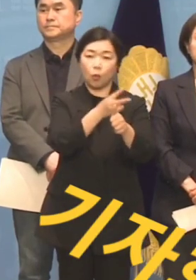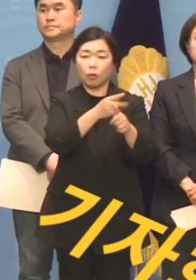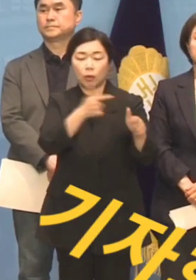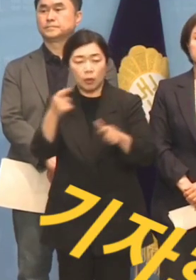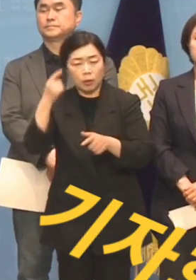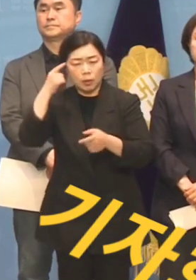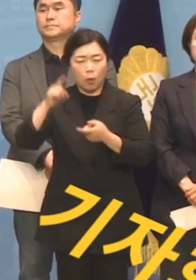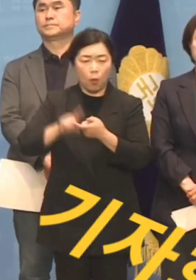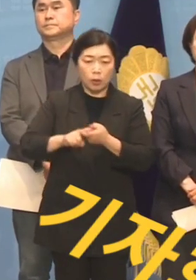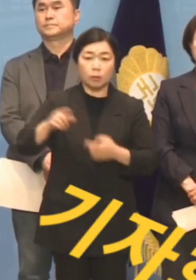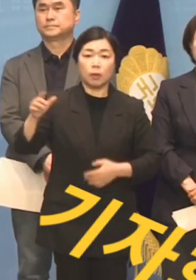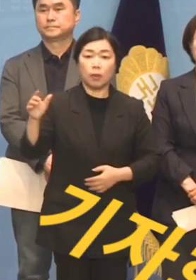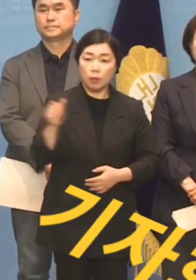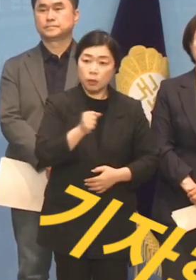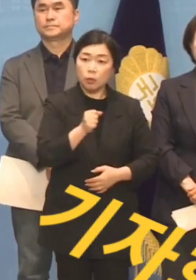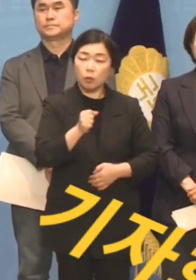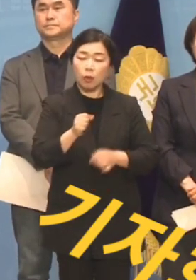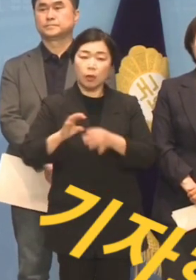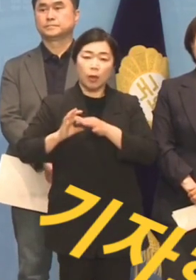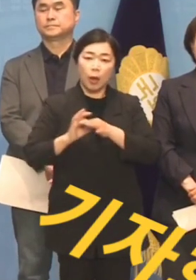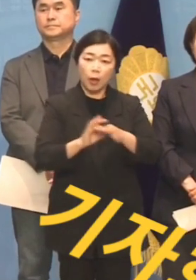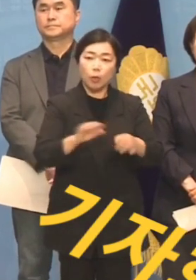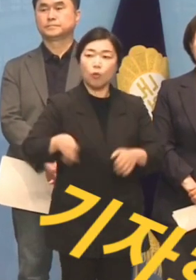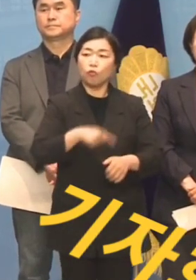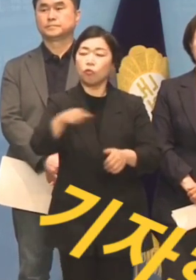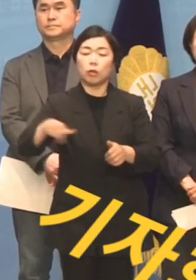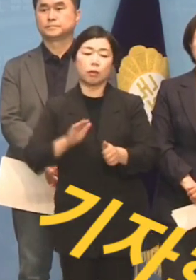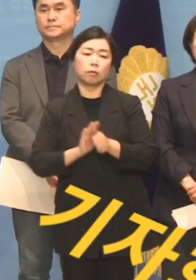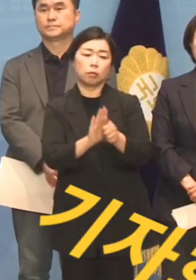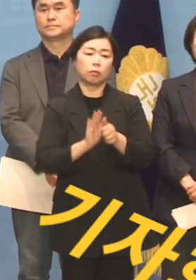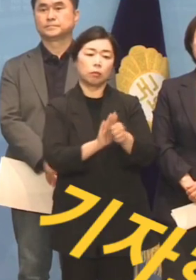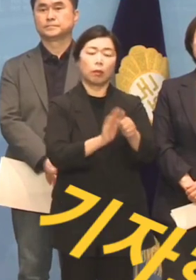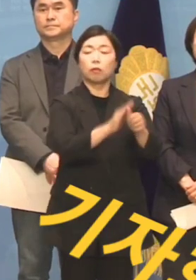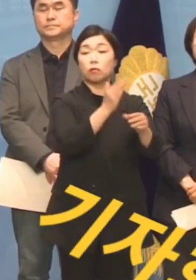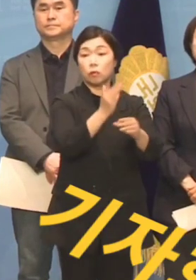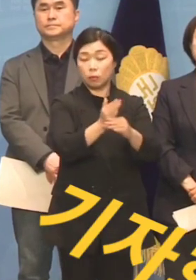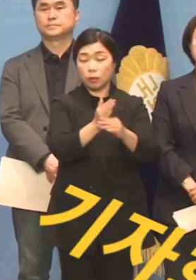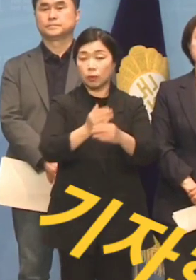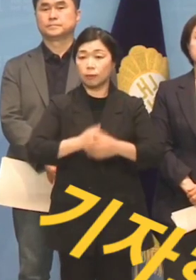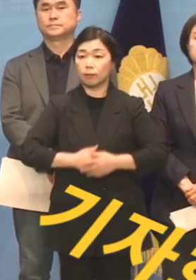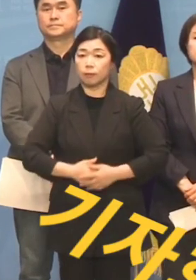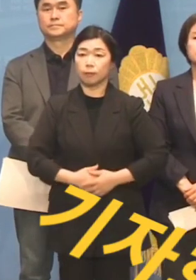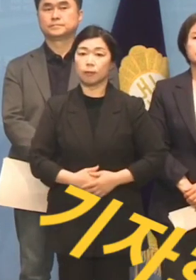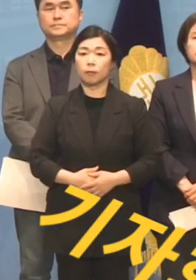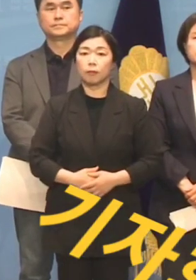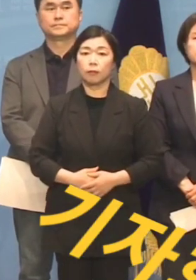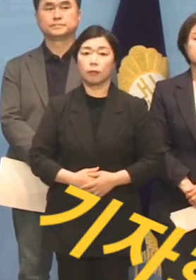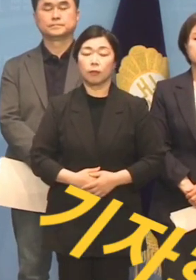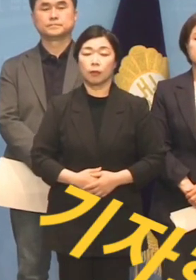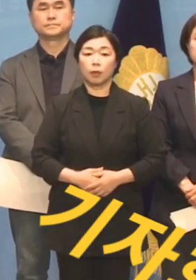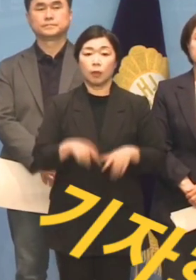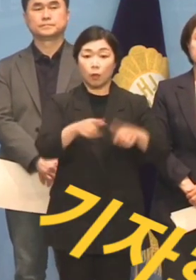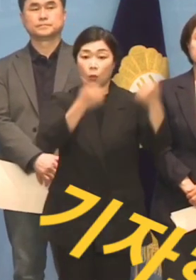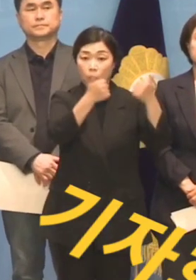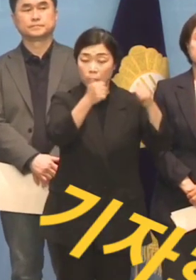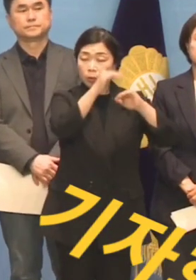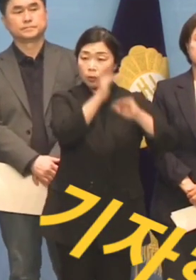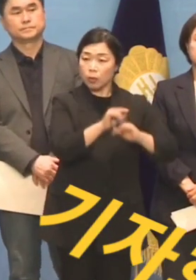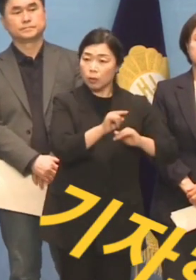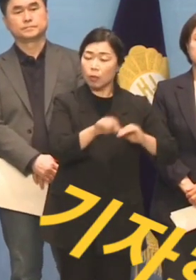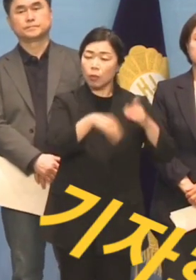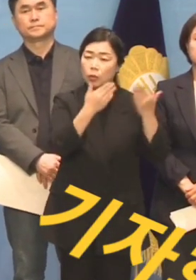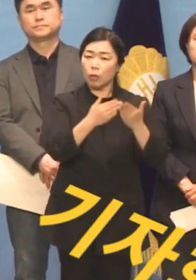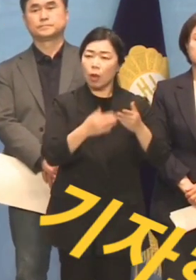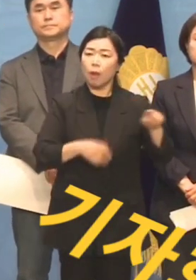뜨거운 관심이 멈출 수 없게 하고 있습니다. 행진은 계속될 것입니다. 우선 전원위원회를 통해서